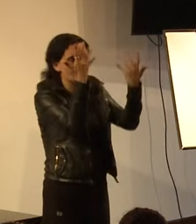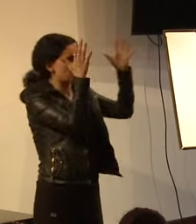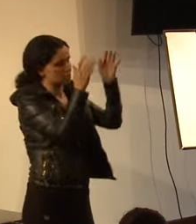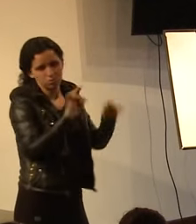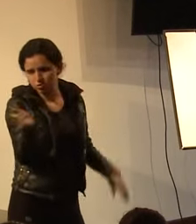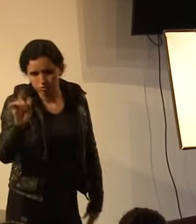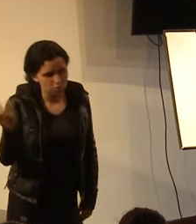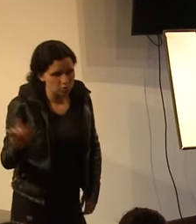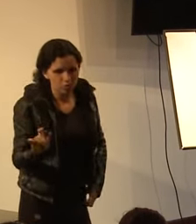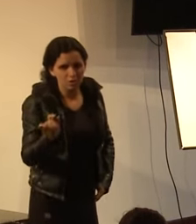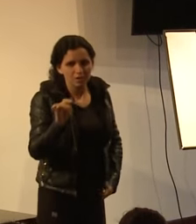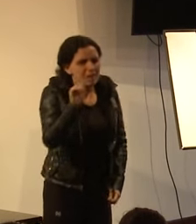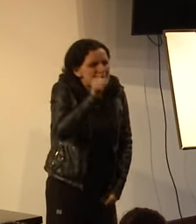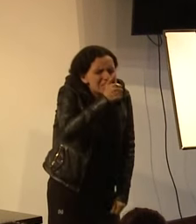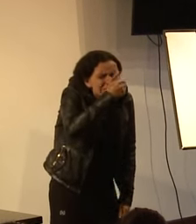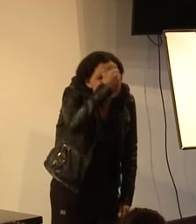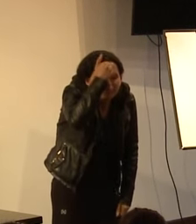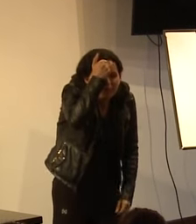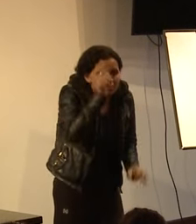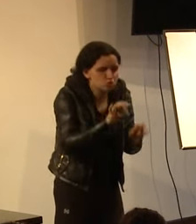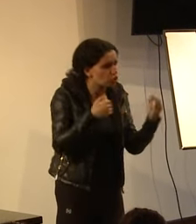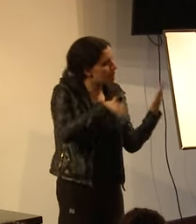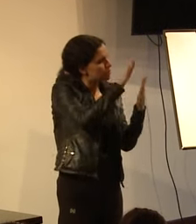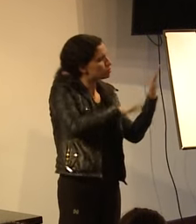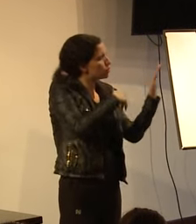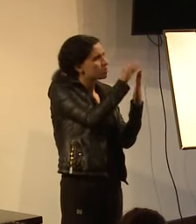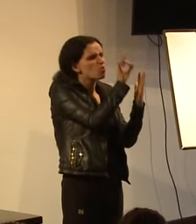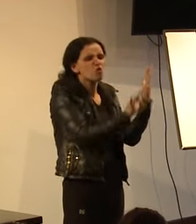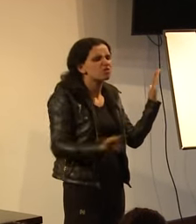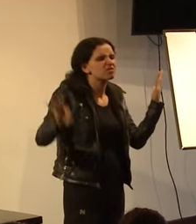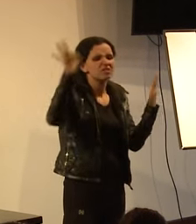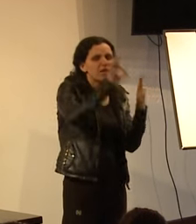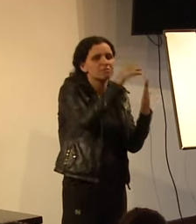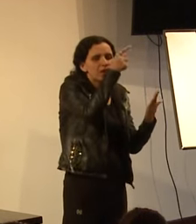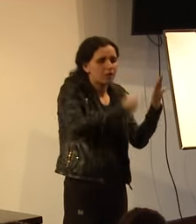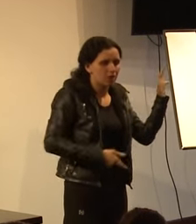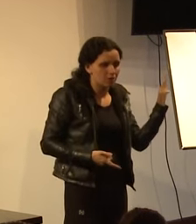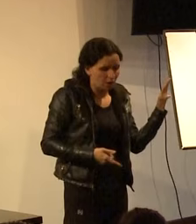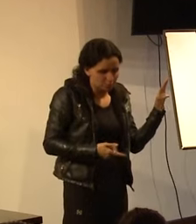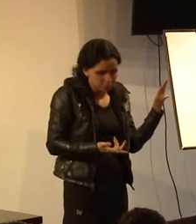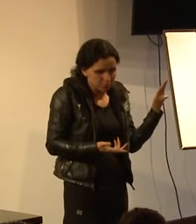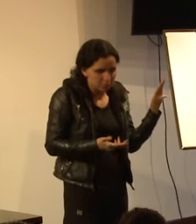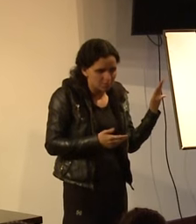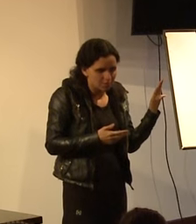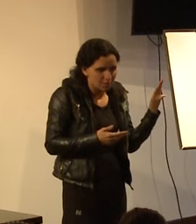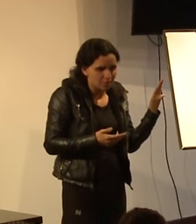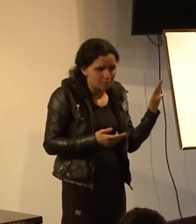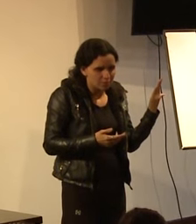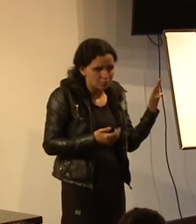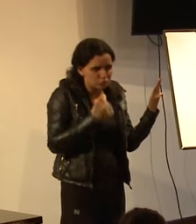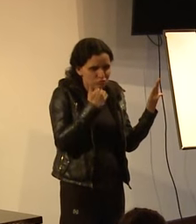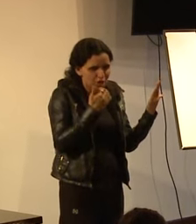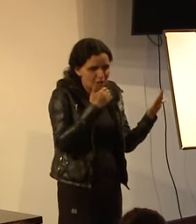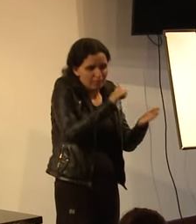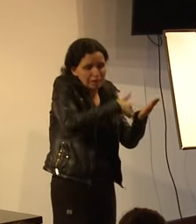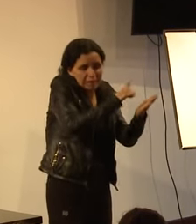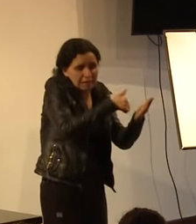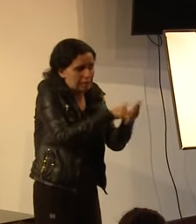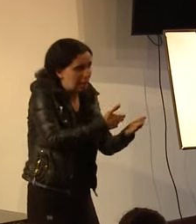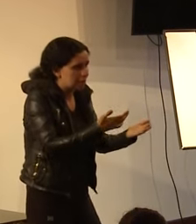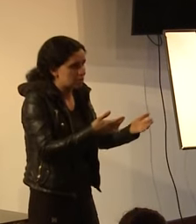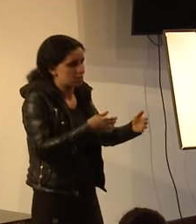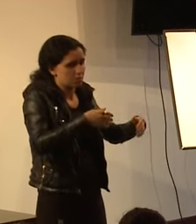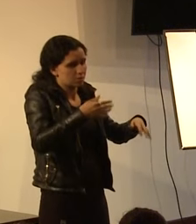No. ¿Qué necesito? Yo voy a hacer un cuadro, ¿qué necesito? La pintura. Mi material, yo compro aquí en la Panamericana pintura, me voy allá al